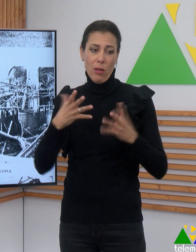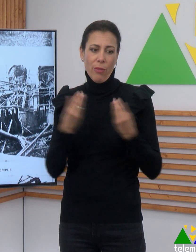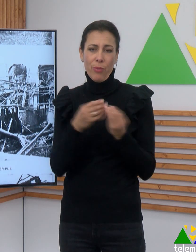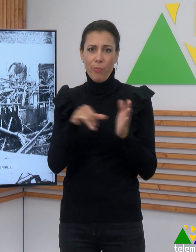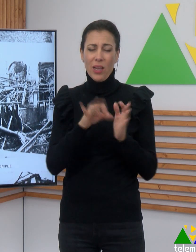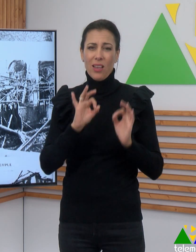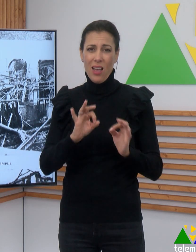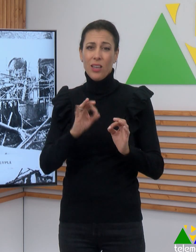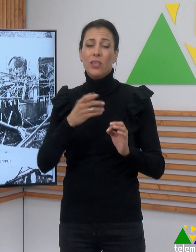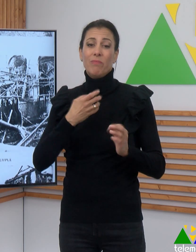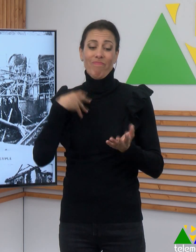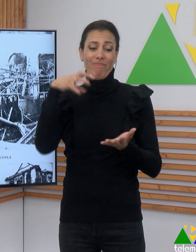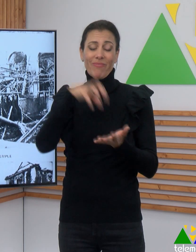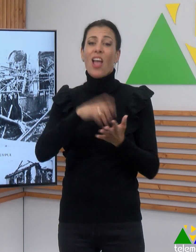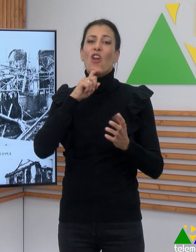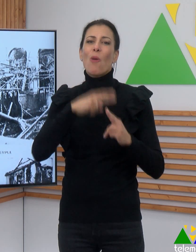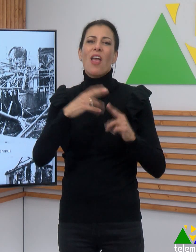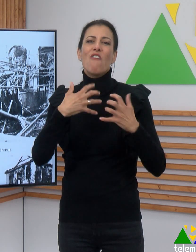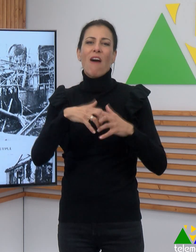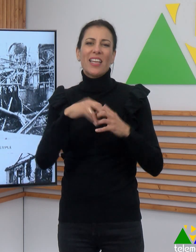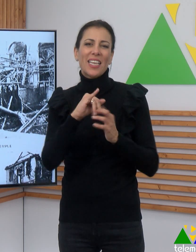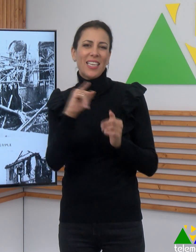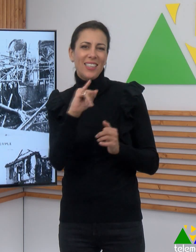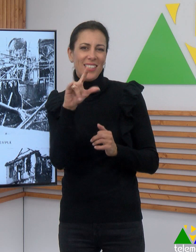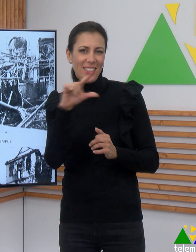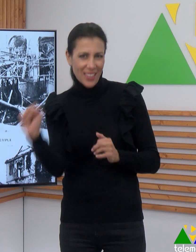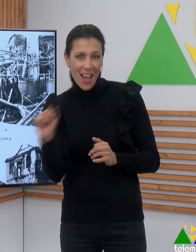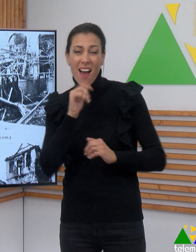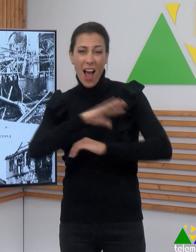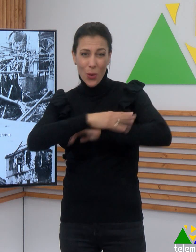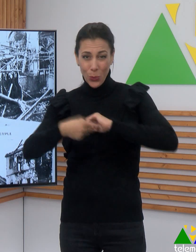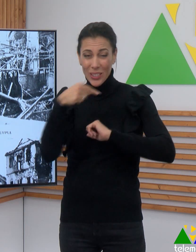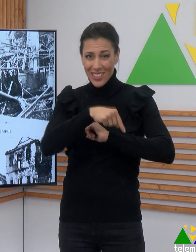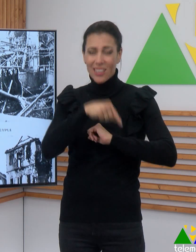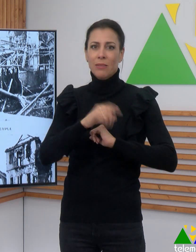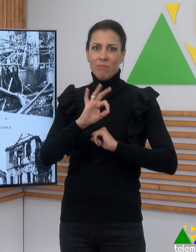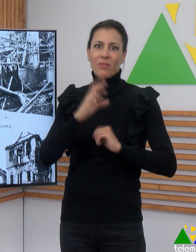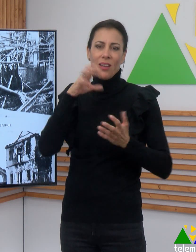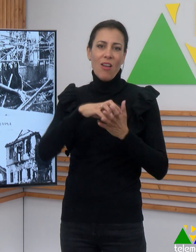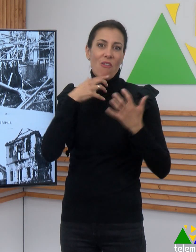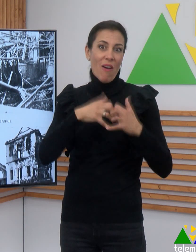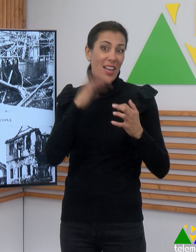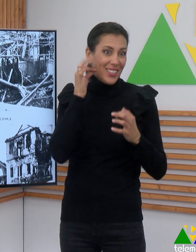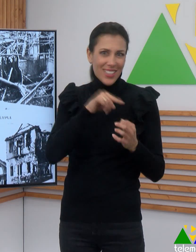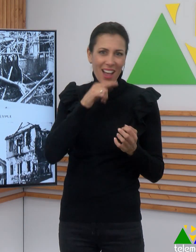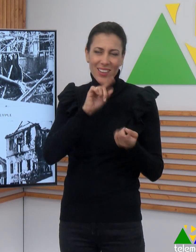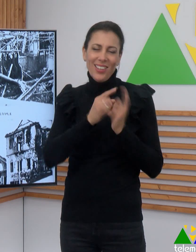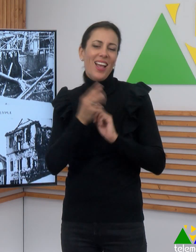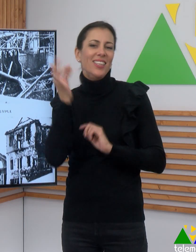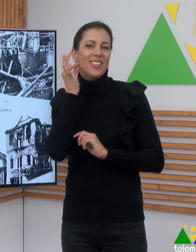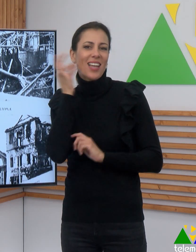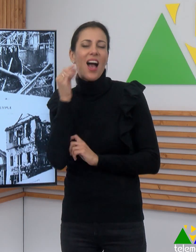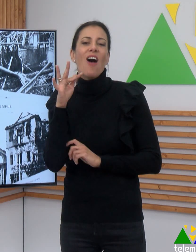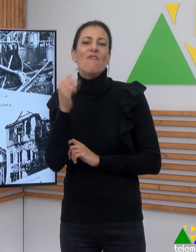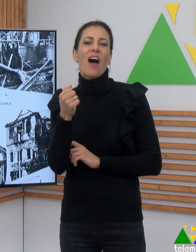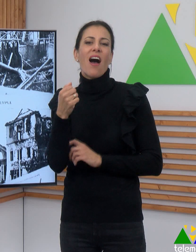de las Angustias. La fabriquilla. Claro, era fábrica chica. Nuestra Señora de las Angustias, fábrica de chicas, y al final terminó siendo la fabriquilla. La fábrica,